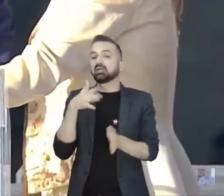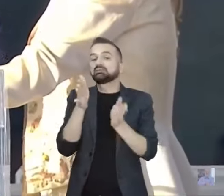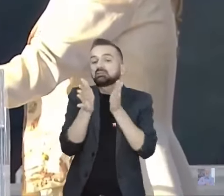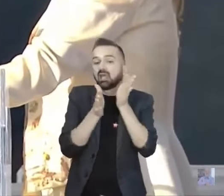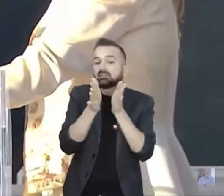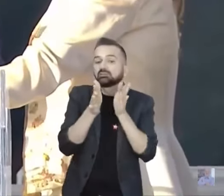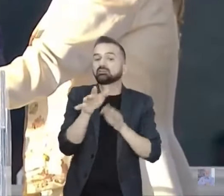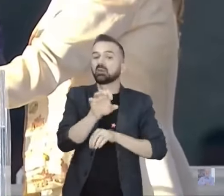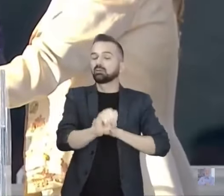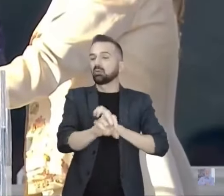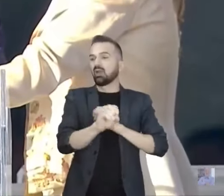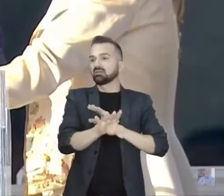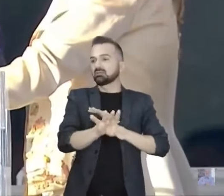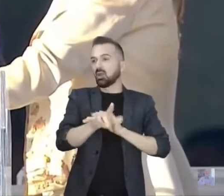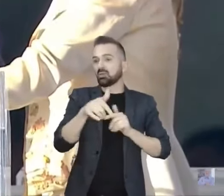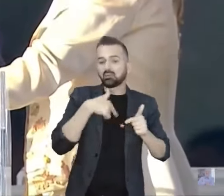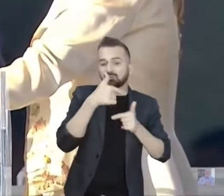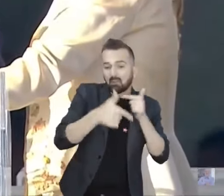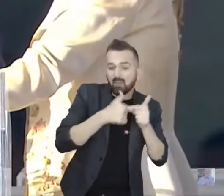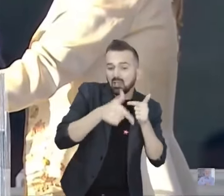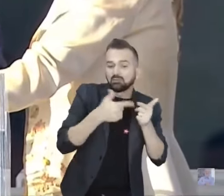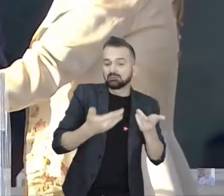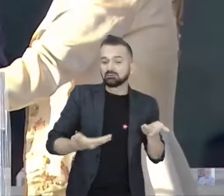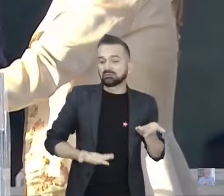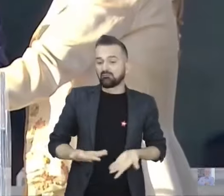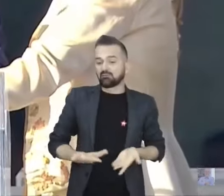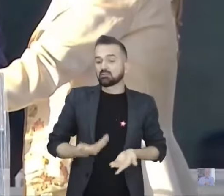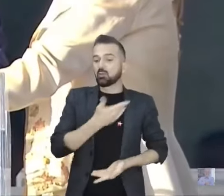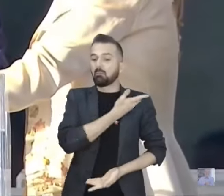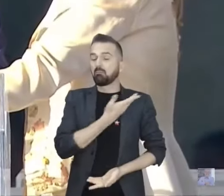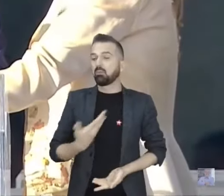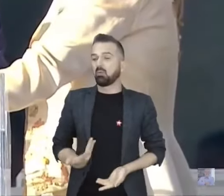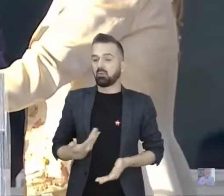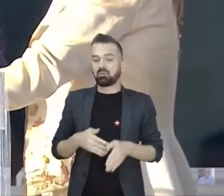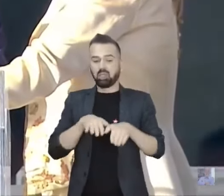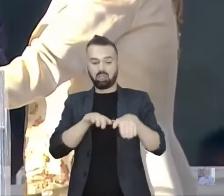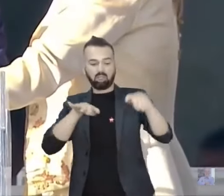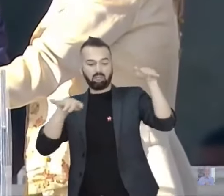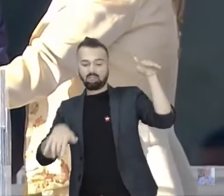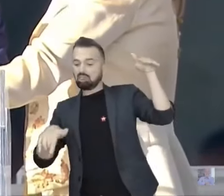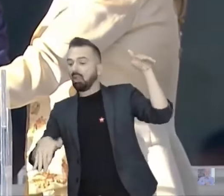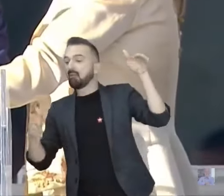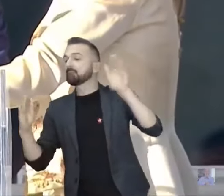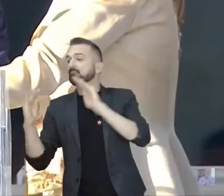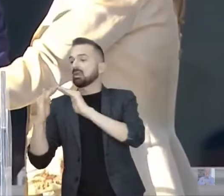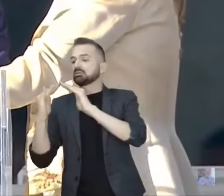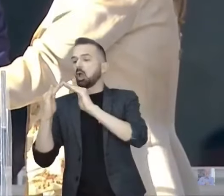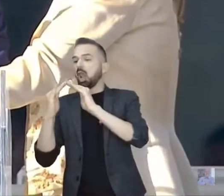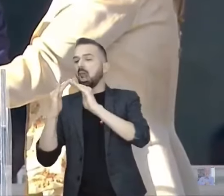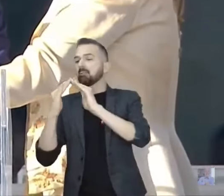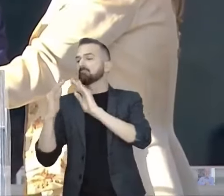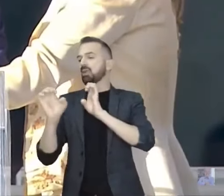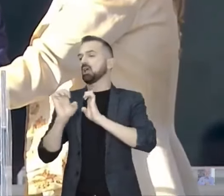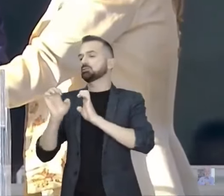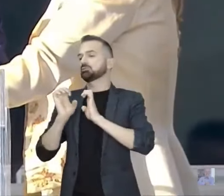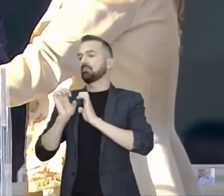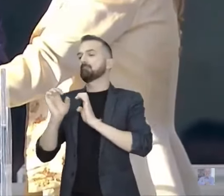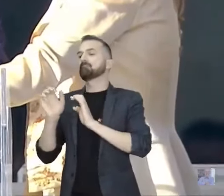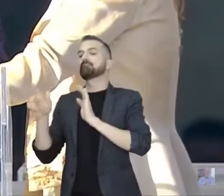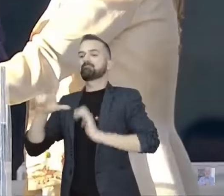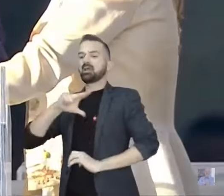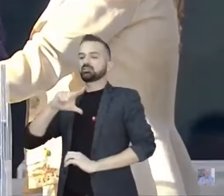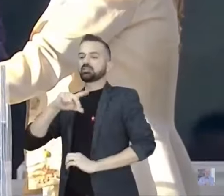públicos, desigualdade entre a criança que frequenta a melhor escola particular e a criança que engraxa sapato